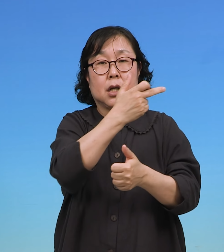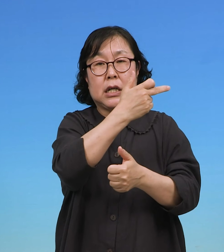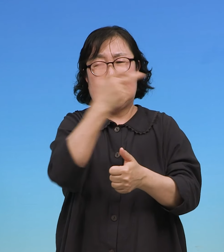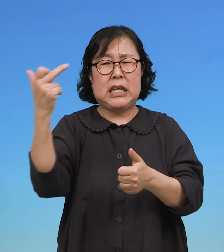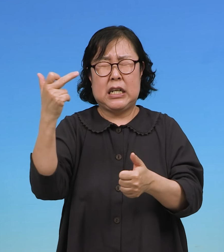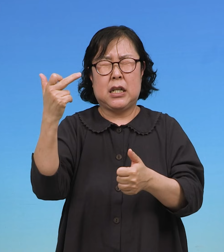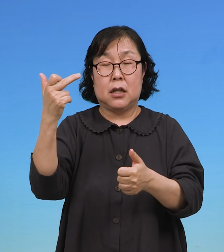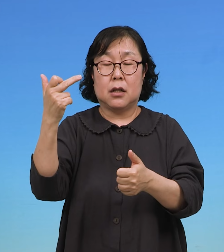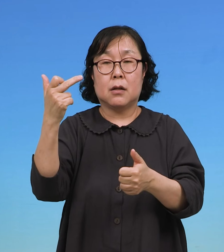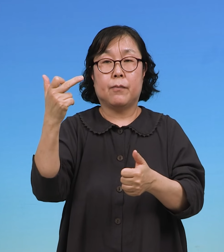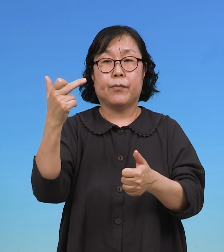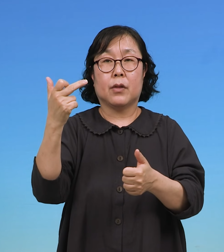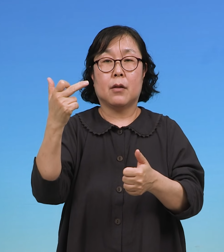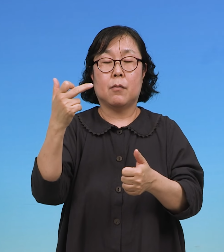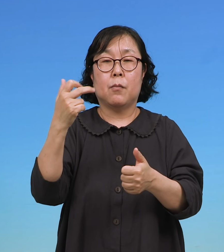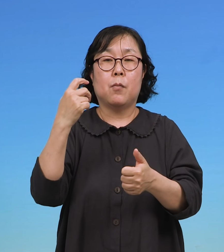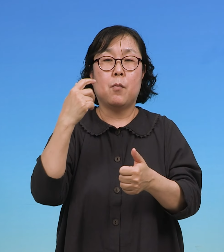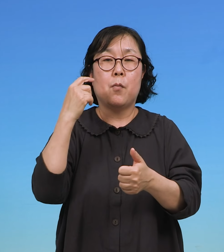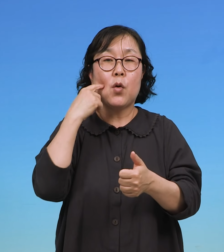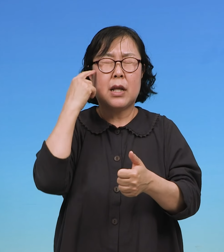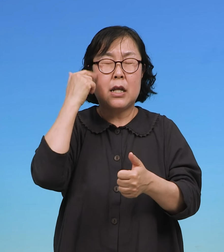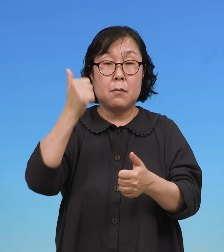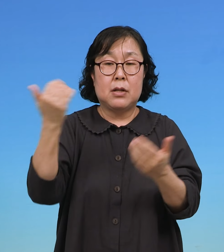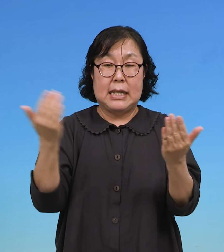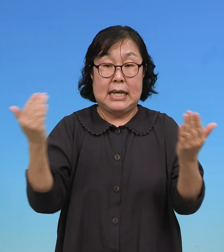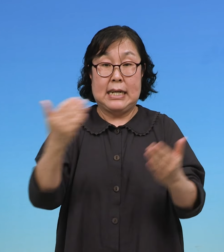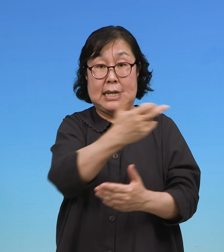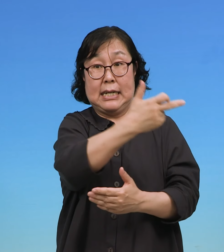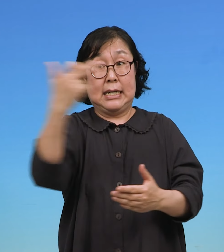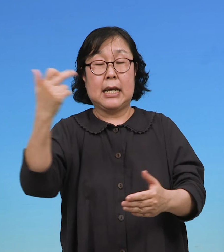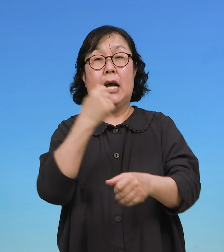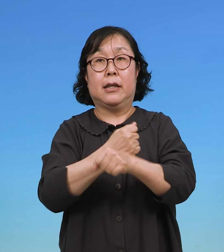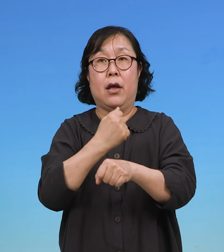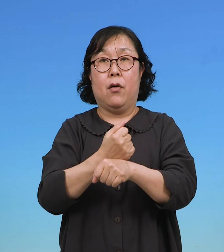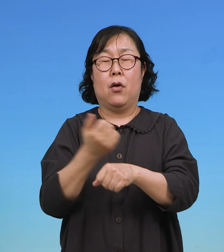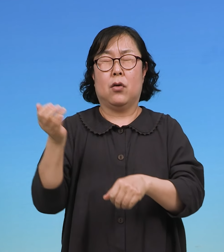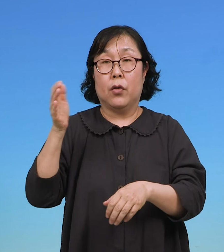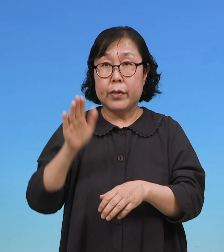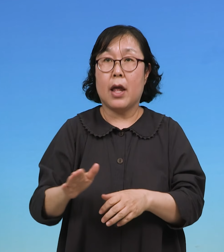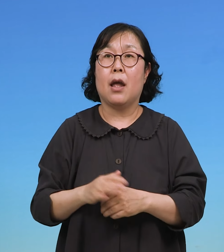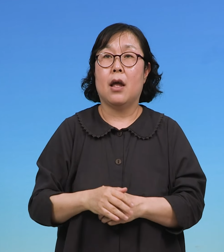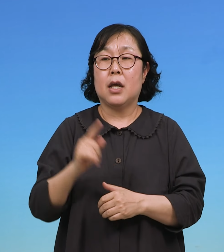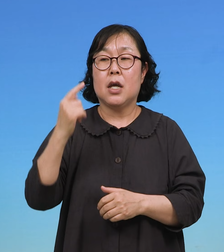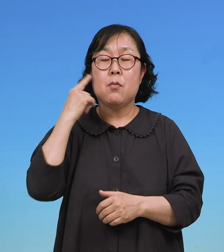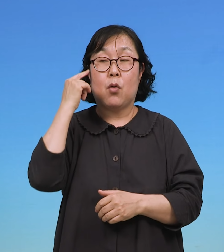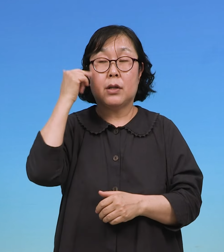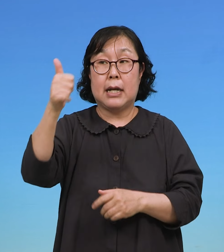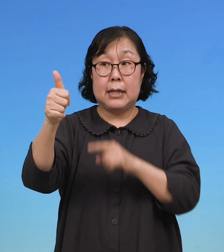진짜 크세요. 그래서 막 큰 일들을 하는데, 이번에 문제가 뭐냐,